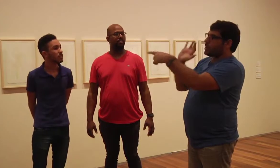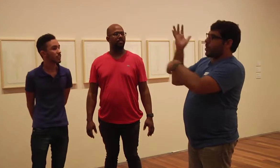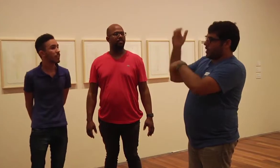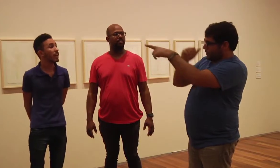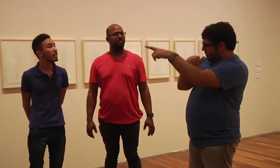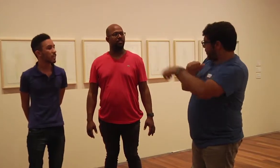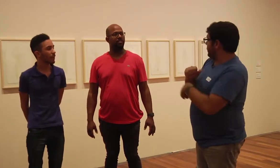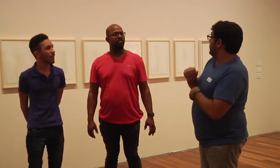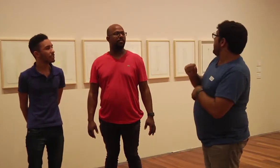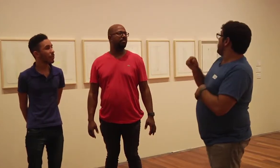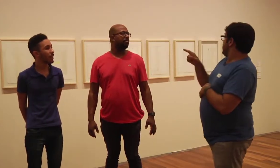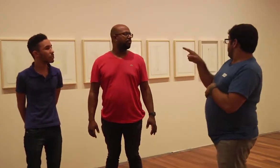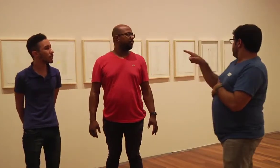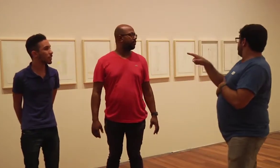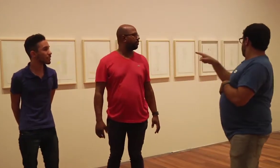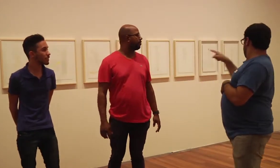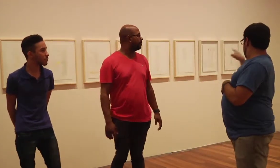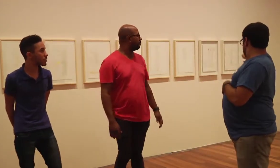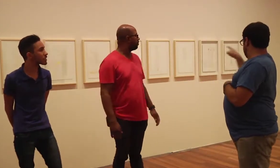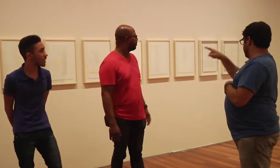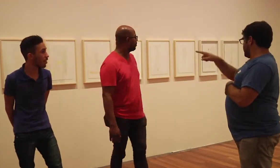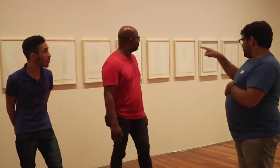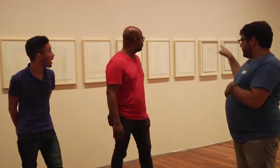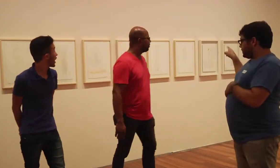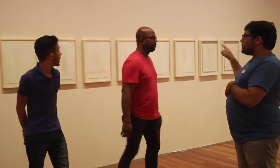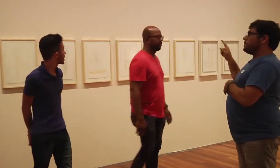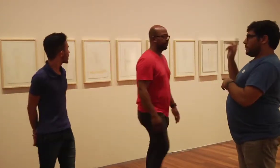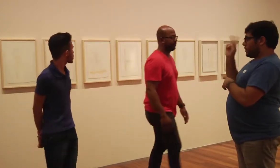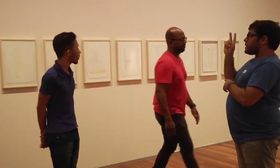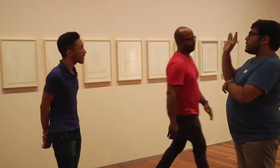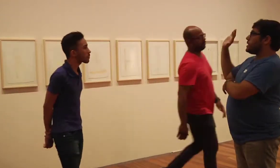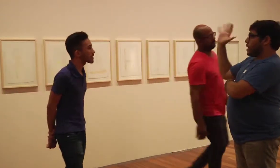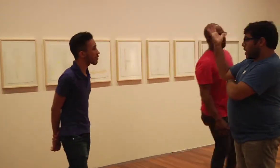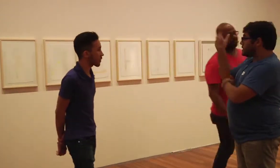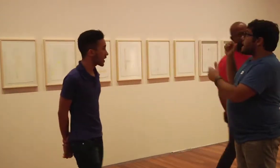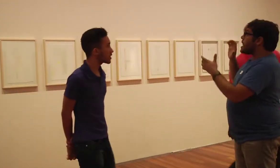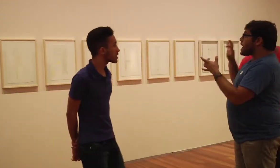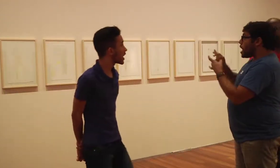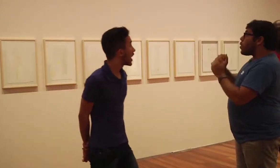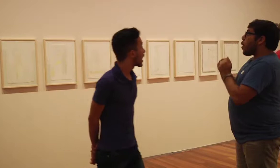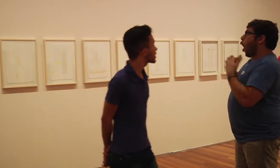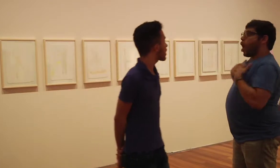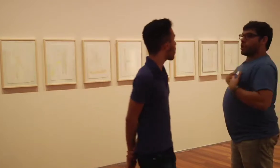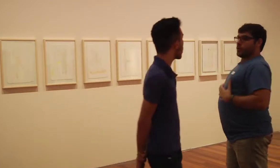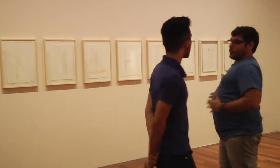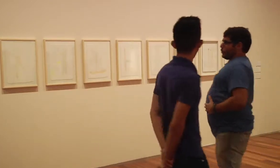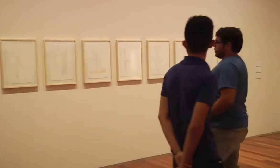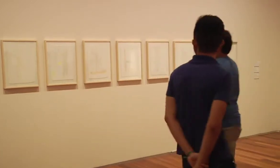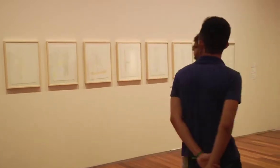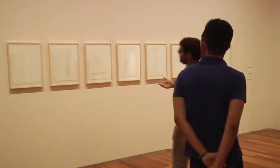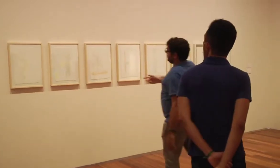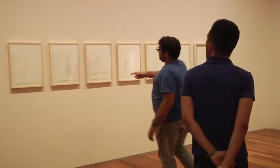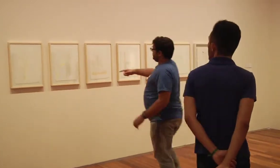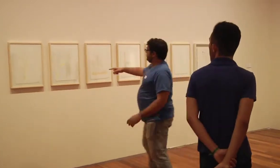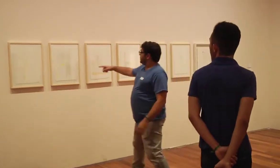Sim, tem uma relação com a natureza nessa exposição, e que esses quadros mais à frente, eles já mostram a relação com o corpo, com